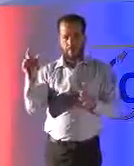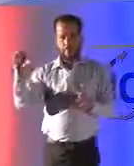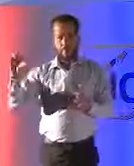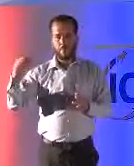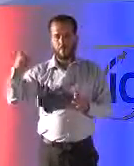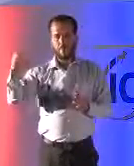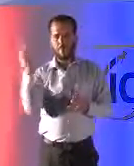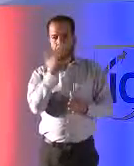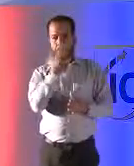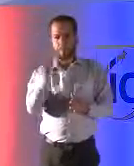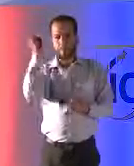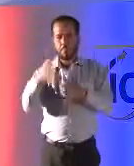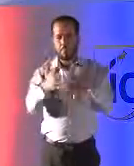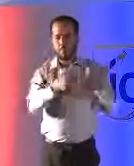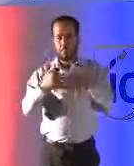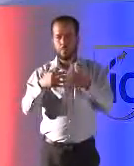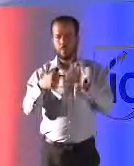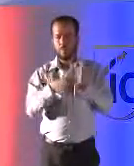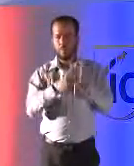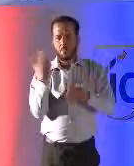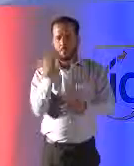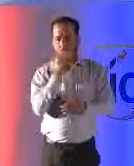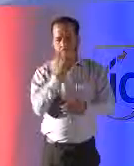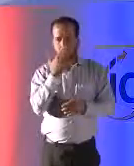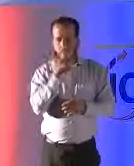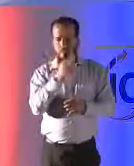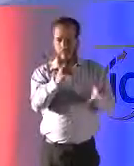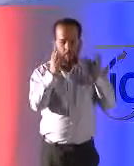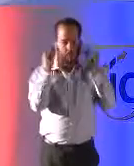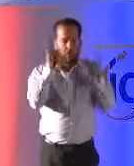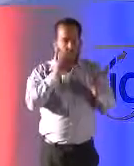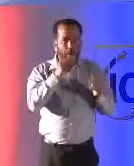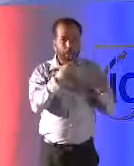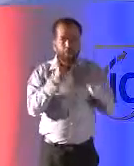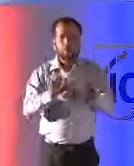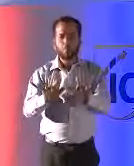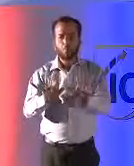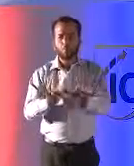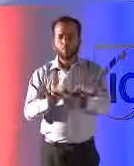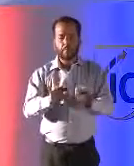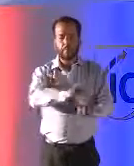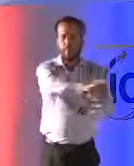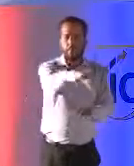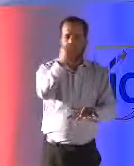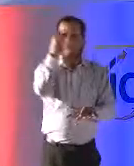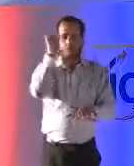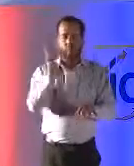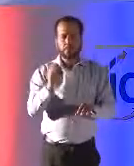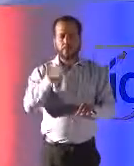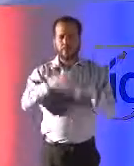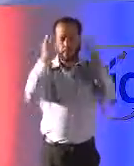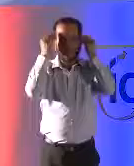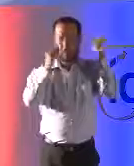يدرس في ولاية فلوريدا بالولايات المتحدة، وهو يدرس علم الكمبيوترات، وهذا